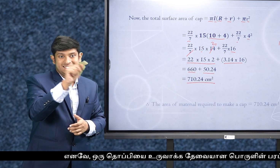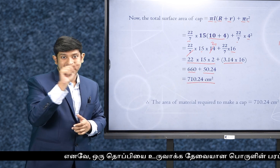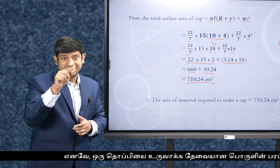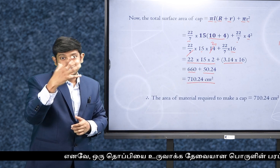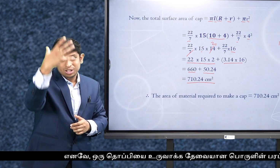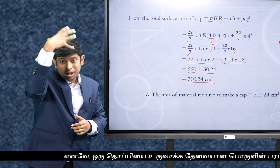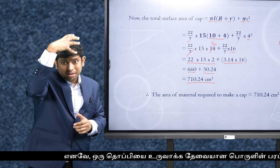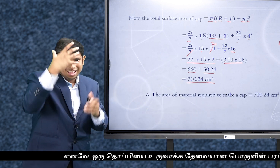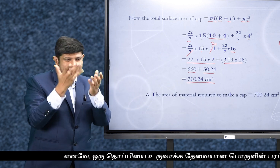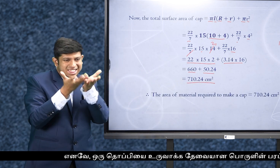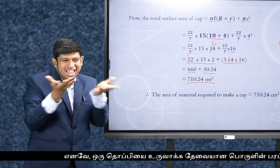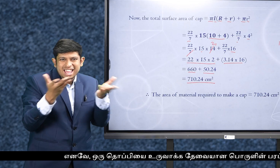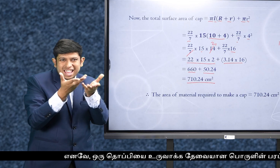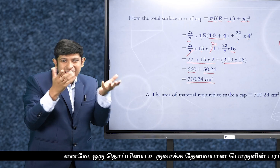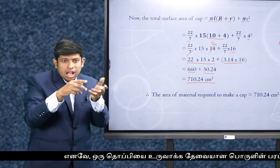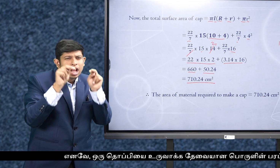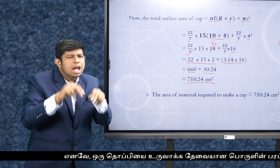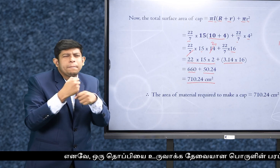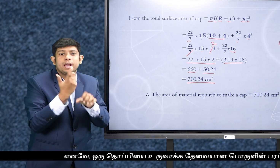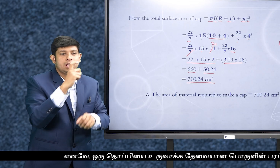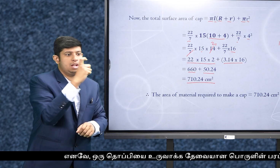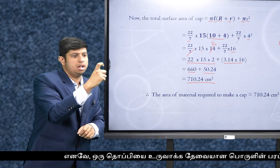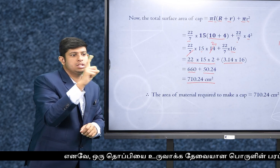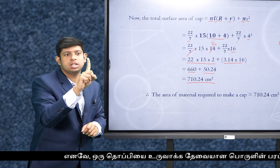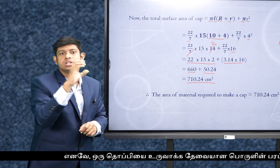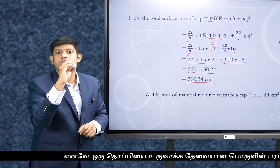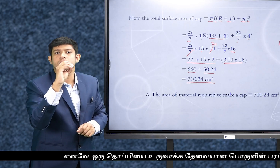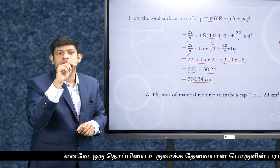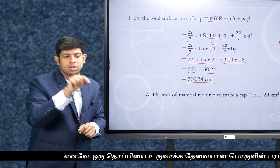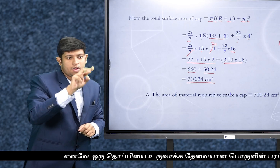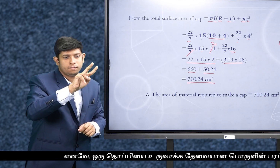எனவே ஒரு தொப்பியை உருவாக்க தேவையான பொருளின் பரப்பளவு ஈடு